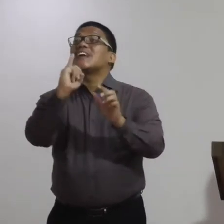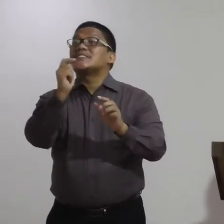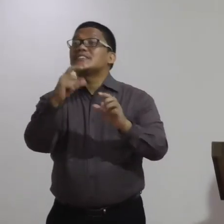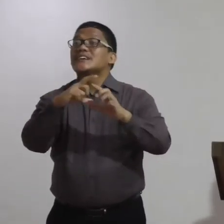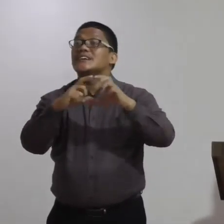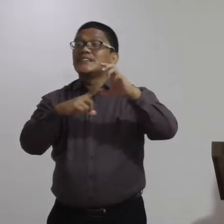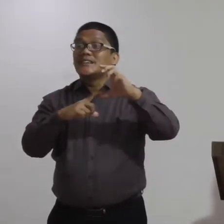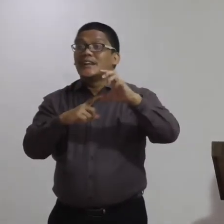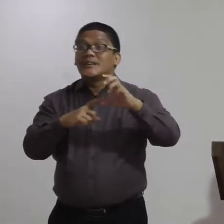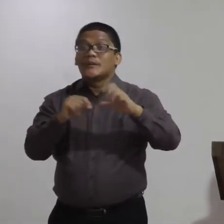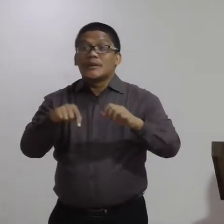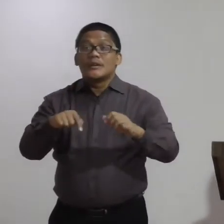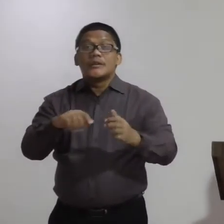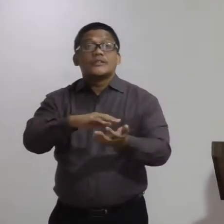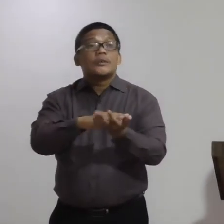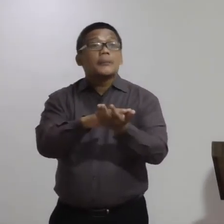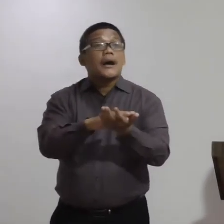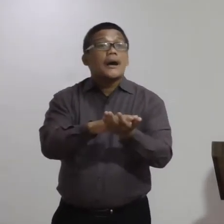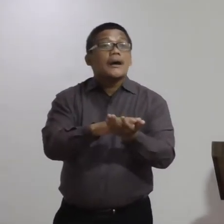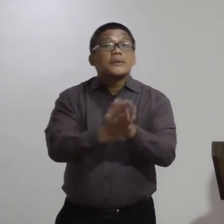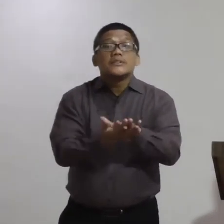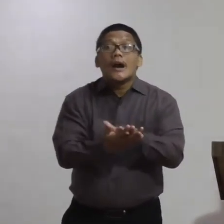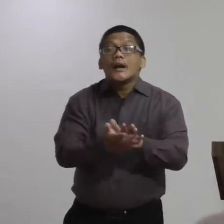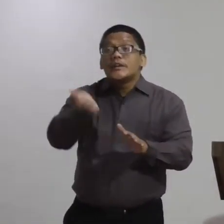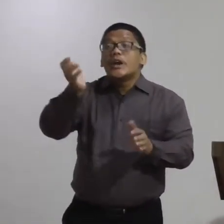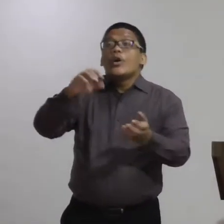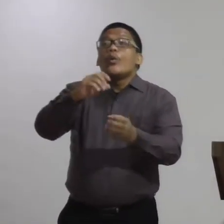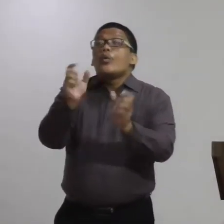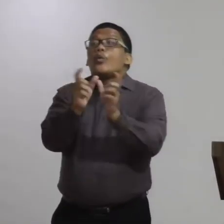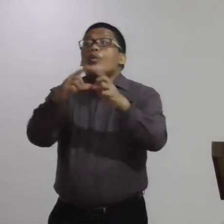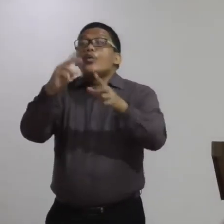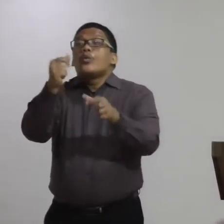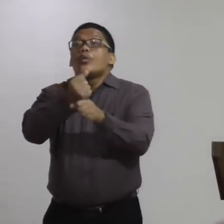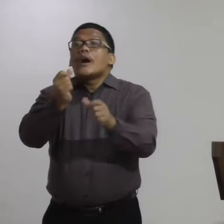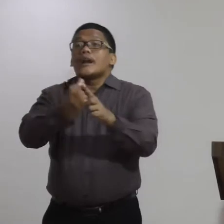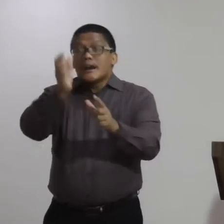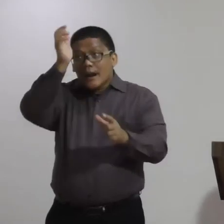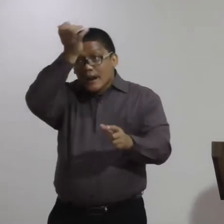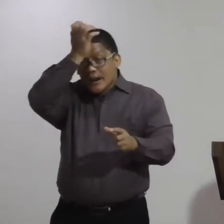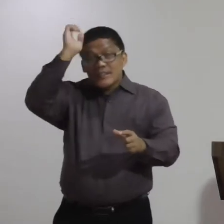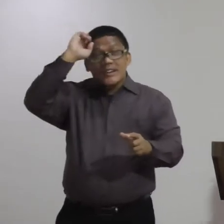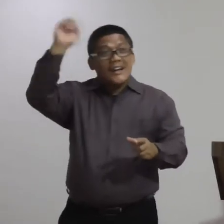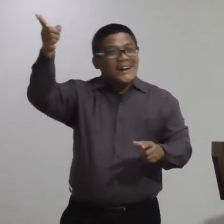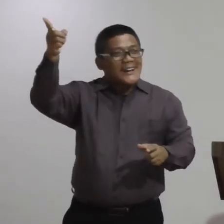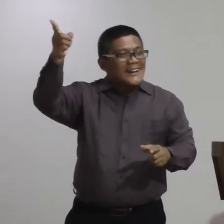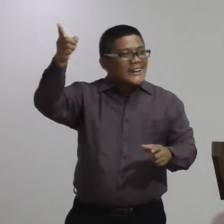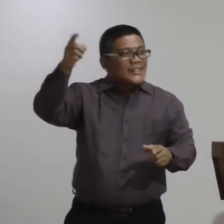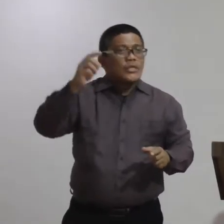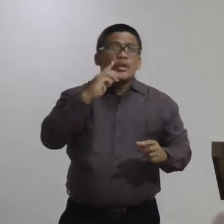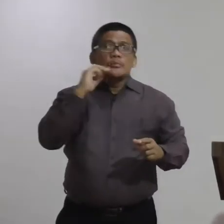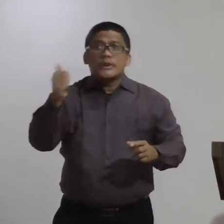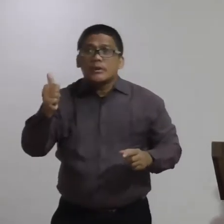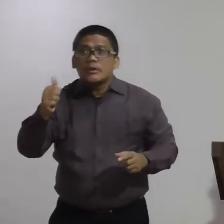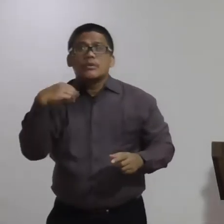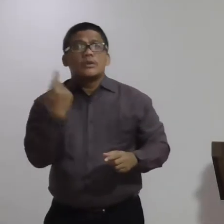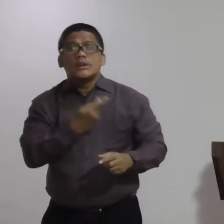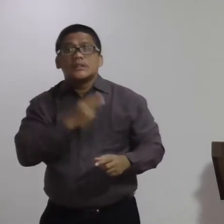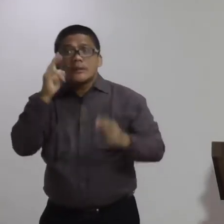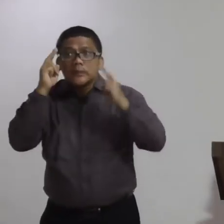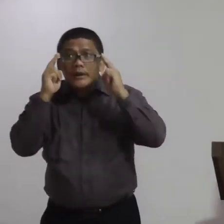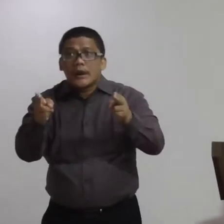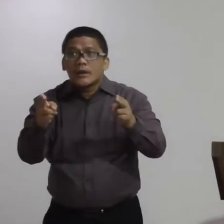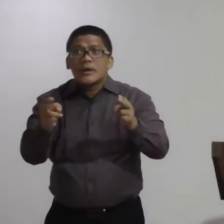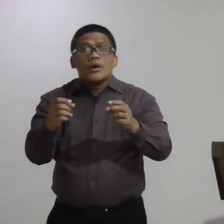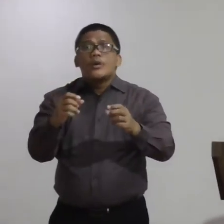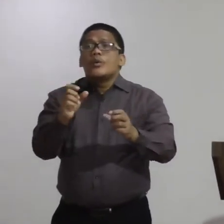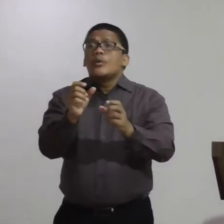yaitu warga kerajaan Allah. Ya, nah, oleh sebab itu perlu bagi kita juga melihat ada banyak orang yang